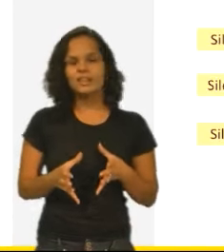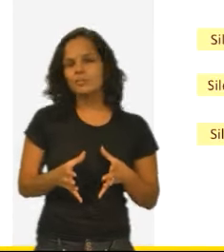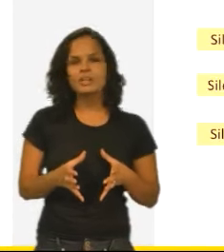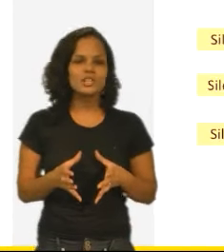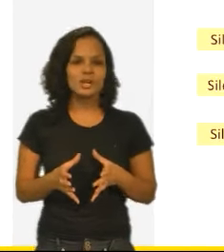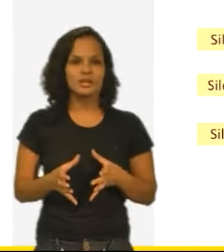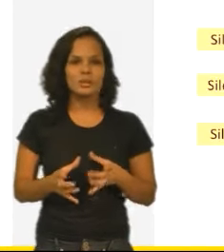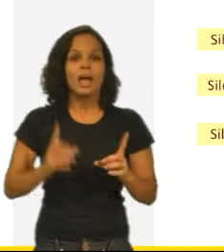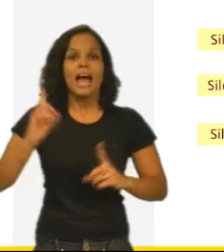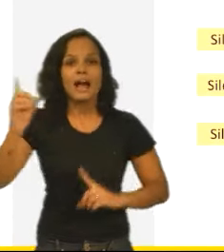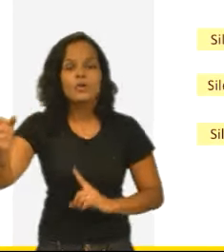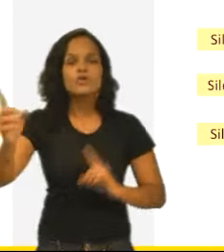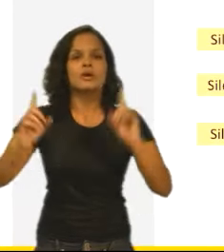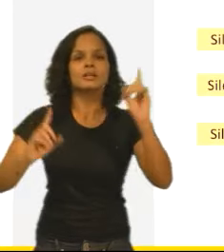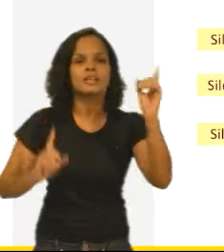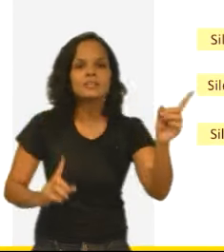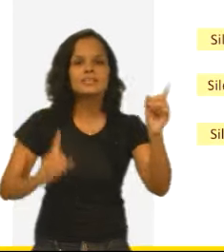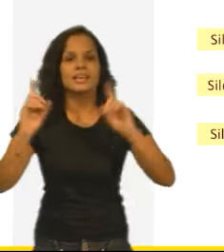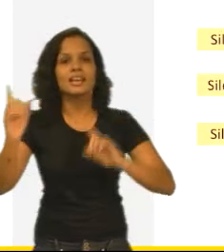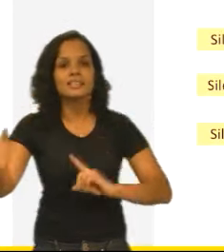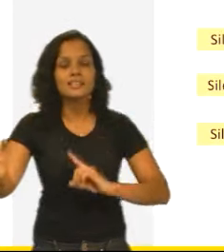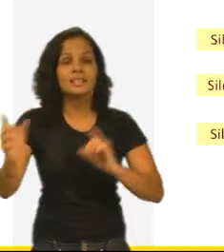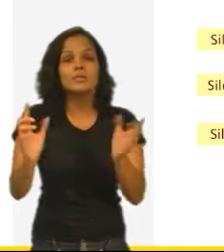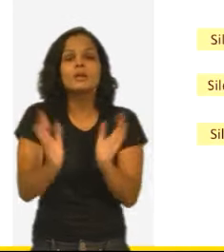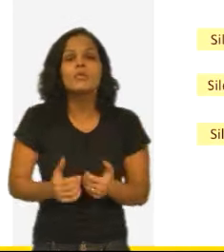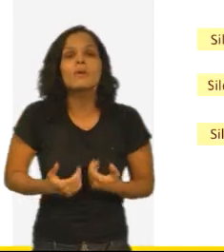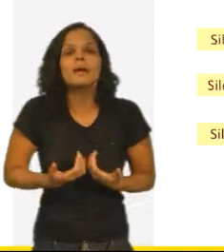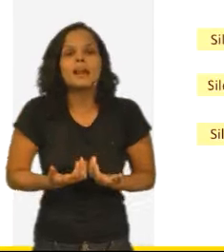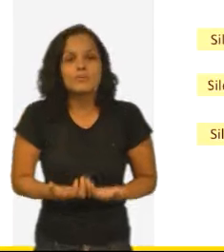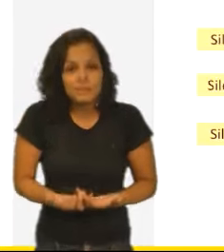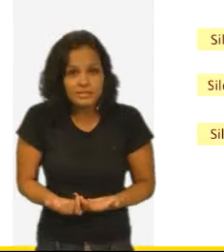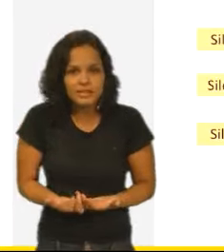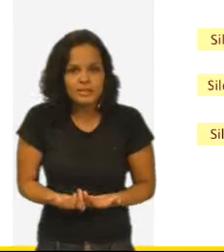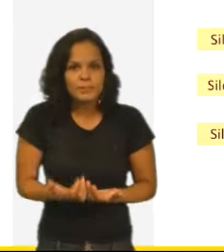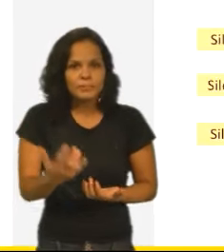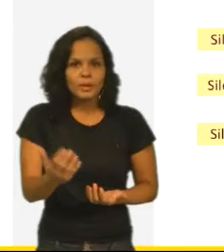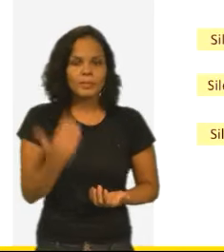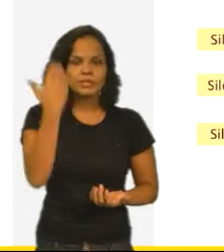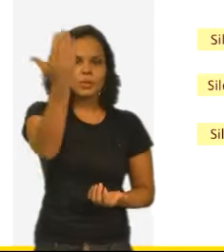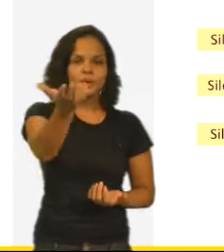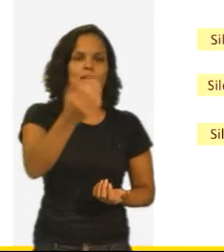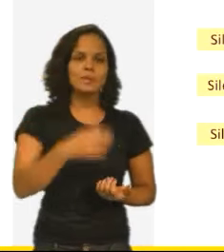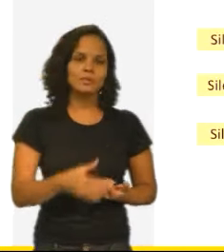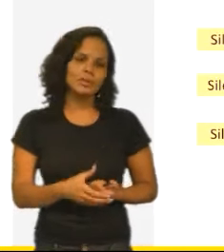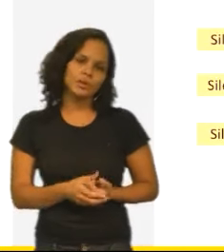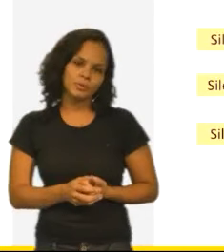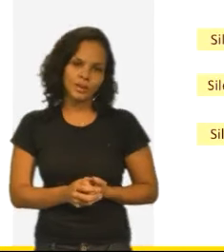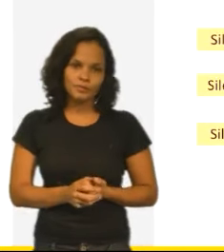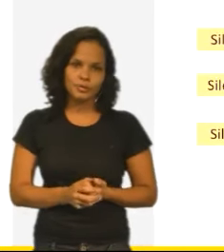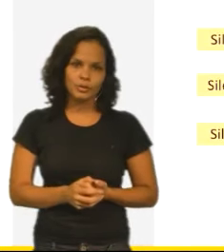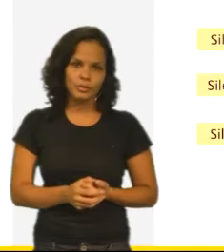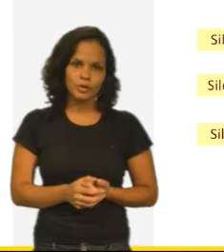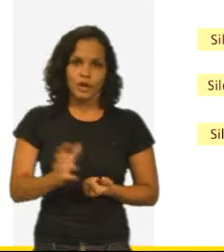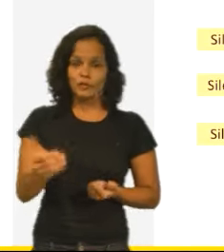não tem gênero. A concordância aí, ela se deu não com a palavra em si, mas com o elemento a que eu me refiro. Você